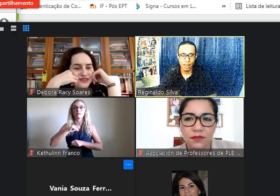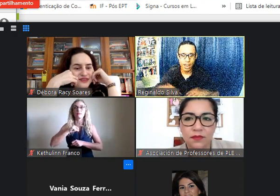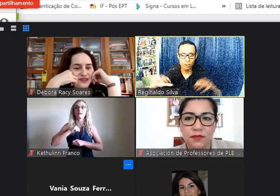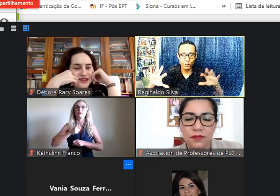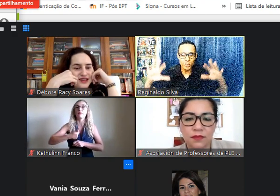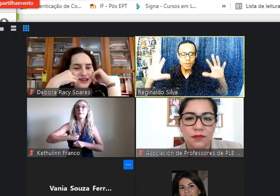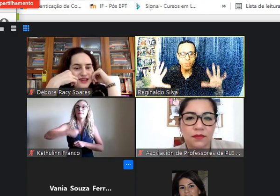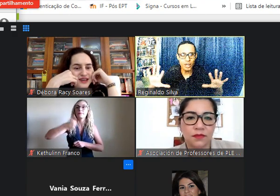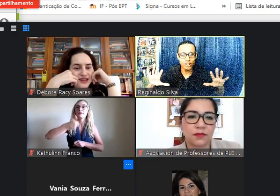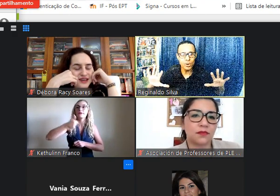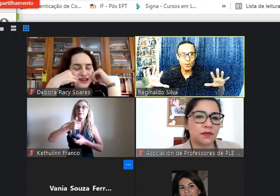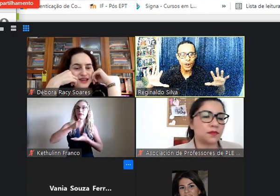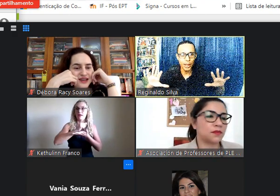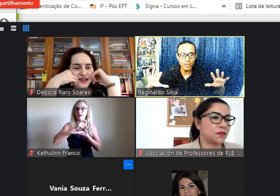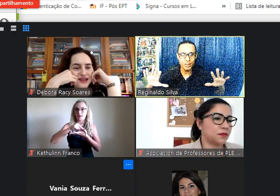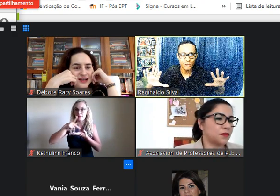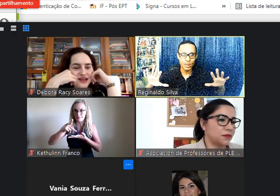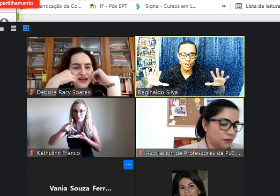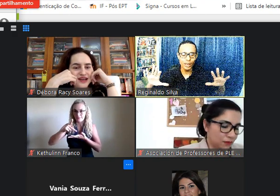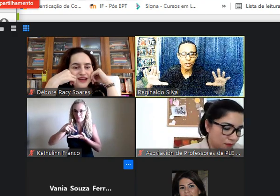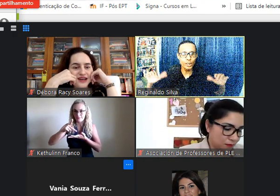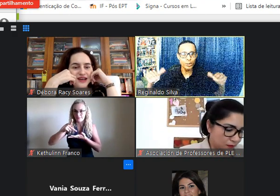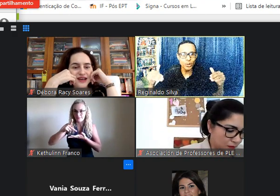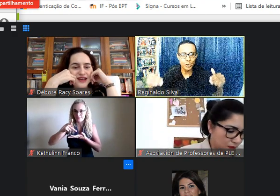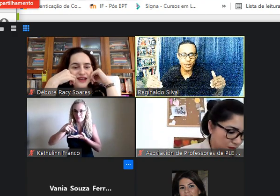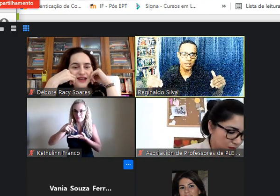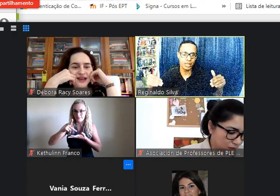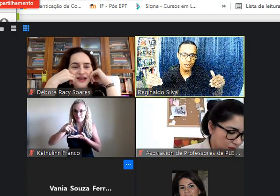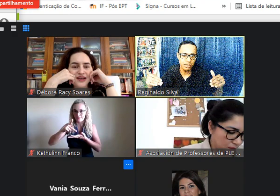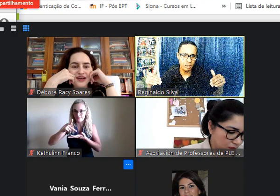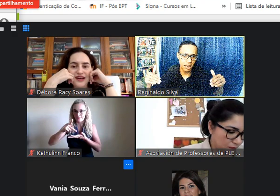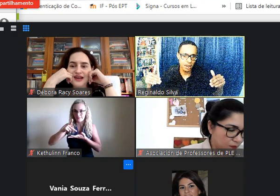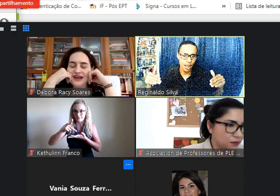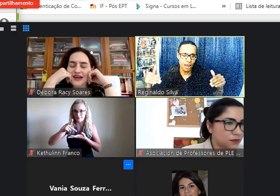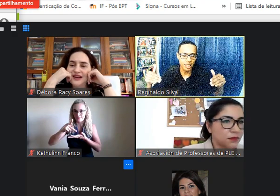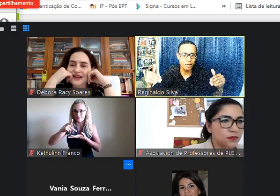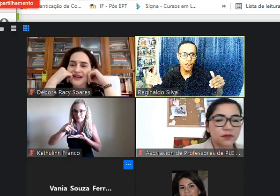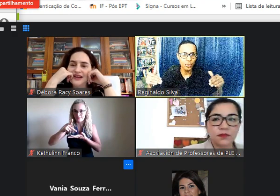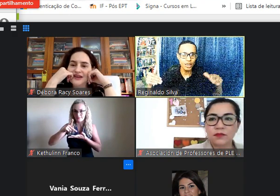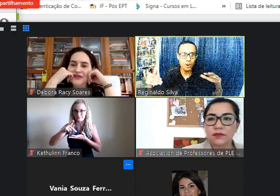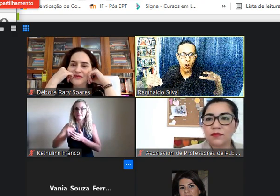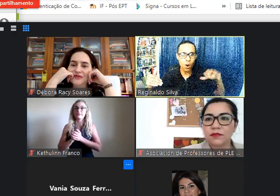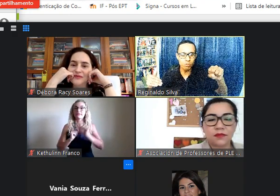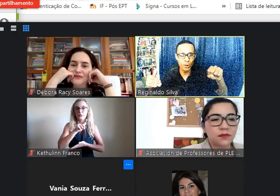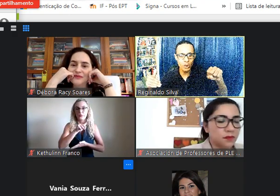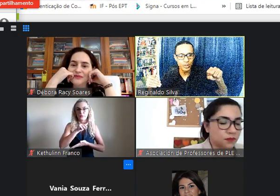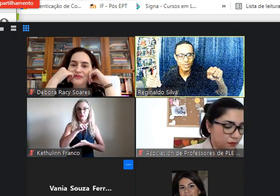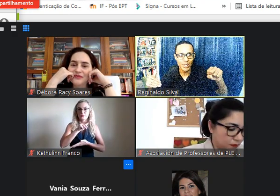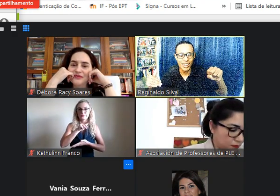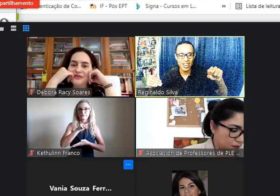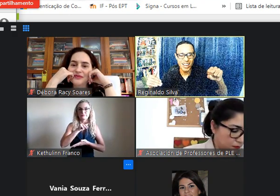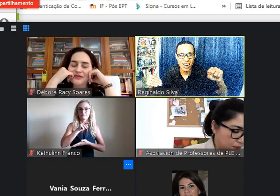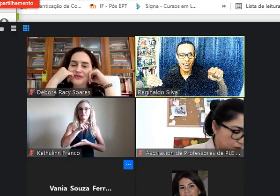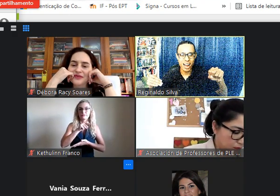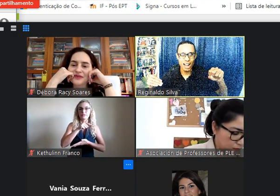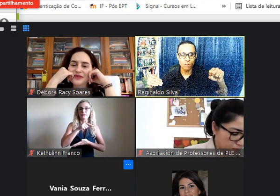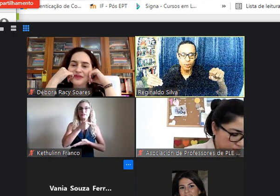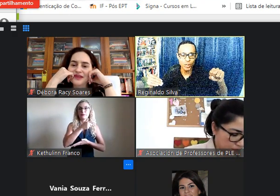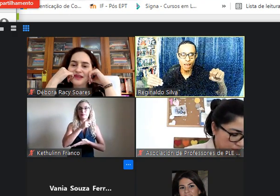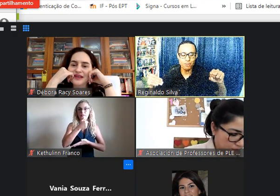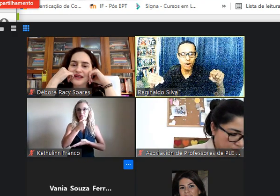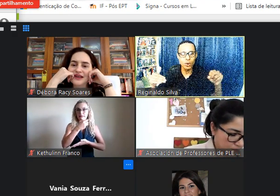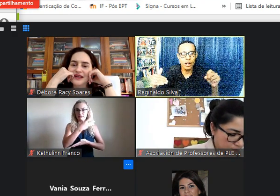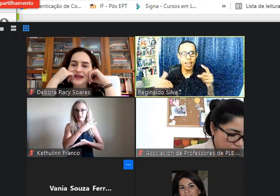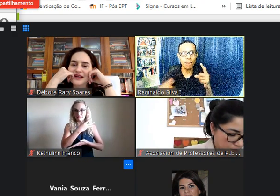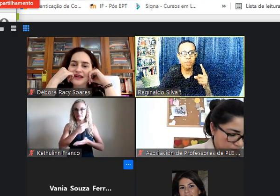Essas eram duas empresas concorrentes. Em 2016 a HandTalk comprou a